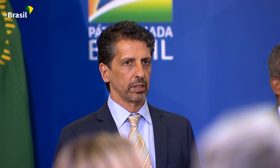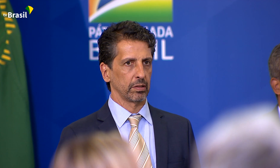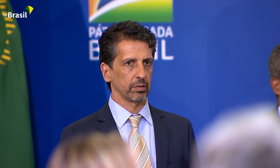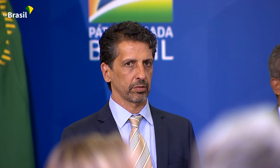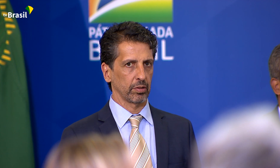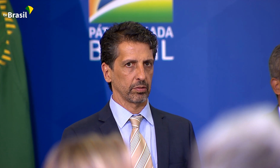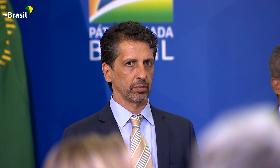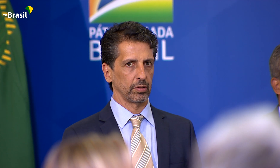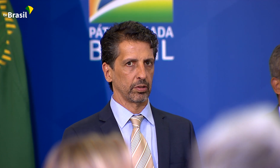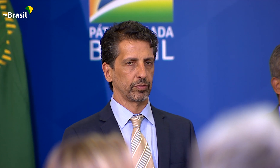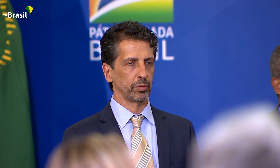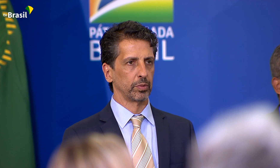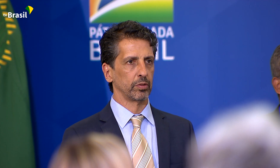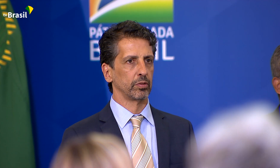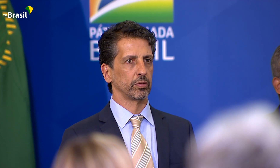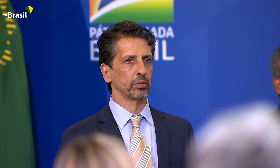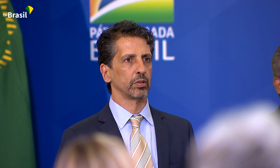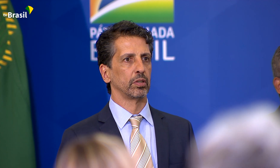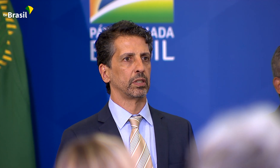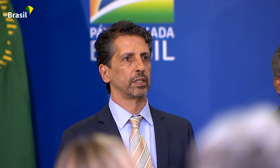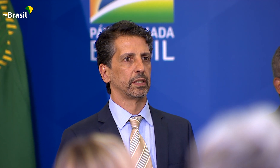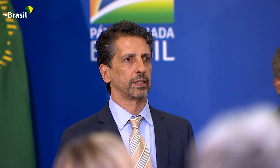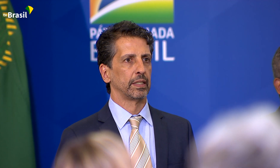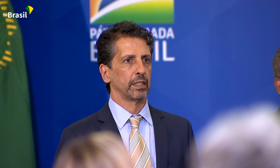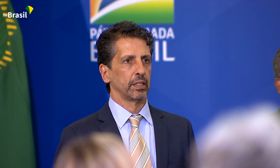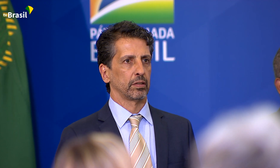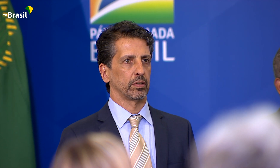melhor eu sou eu